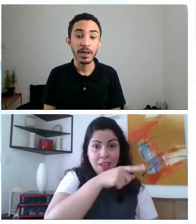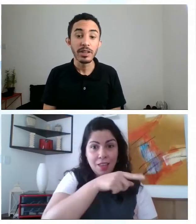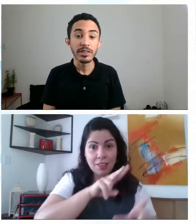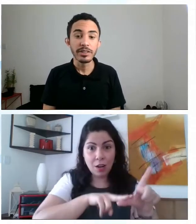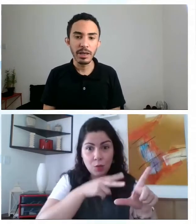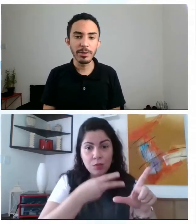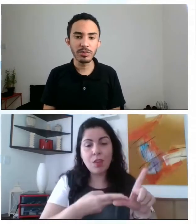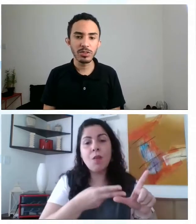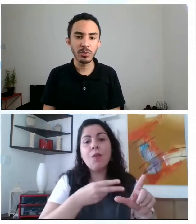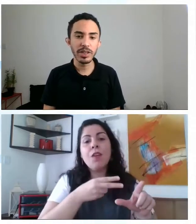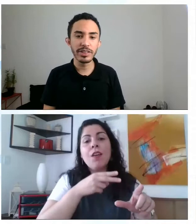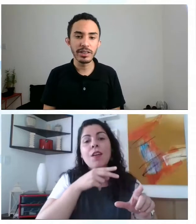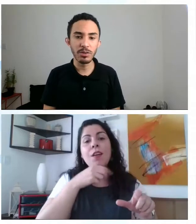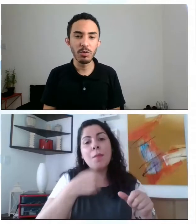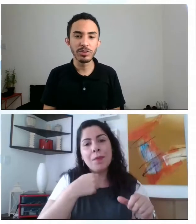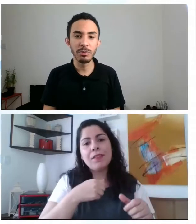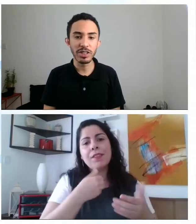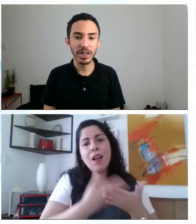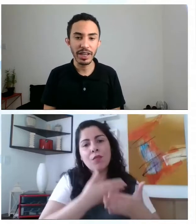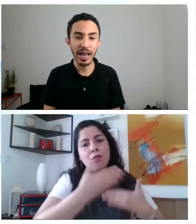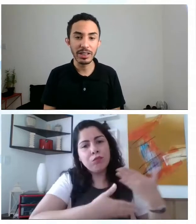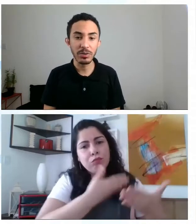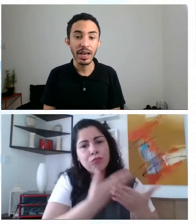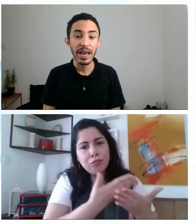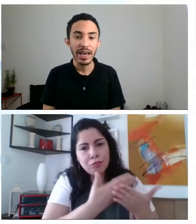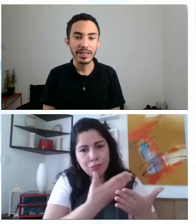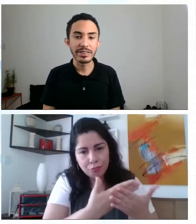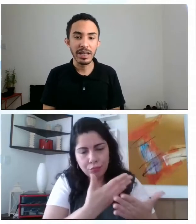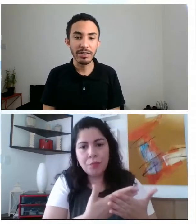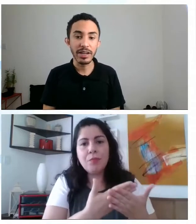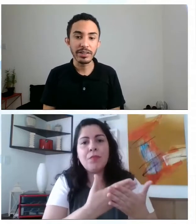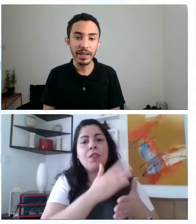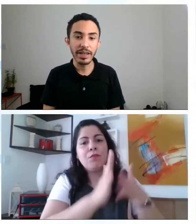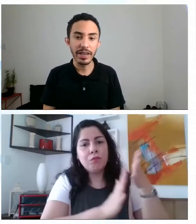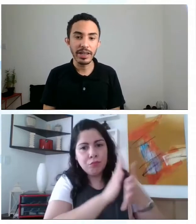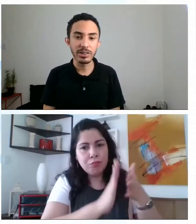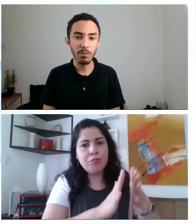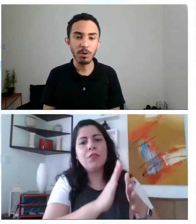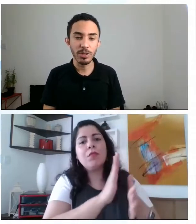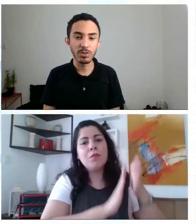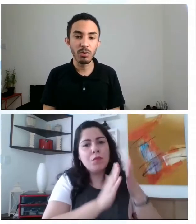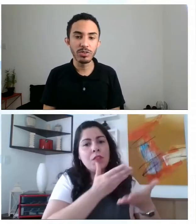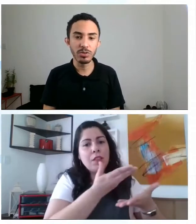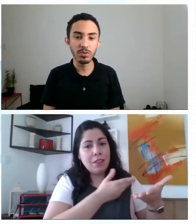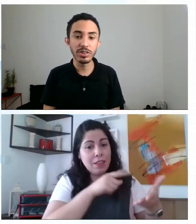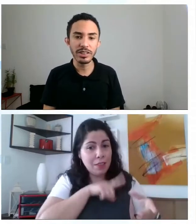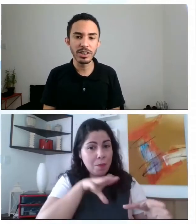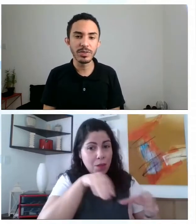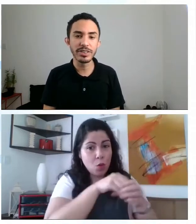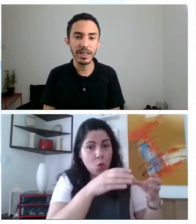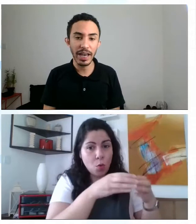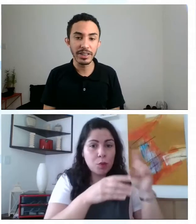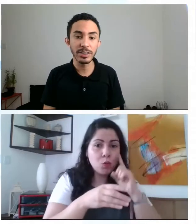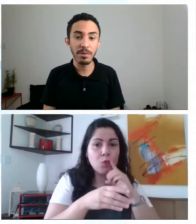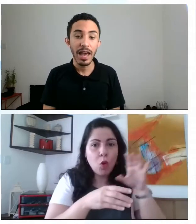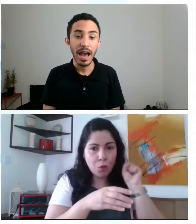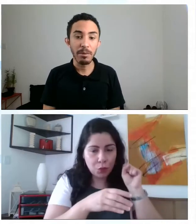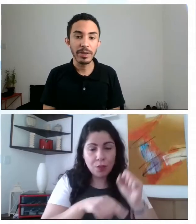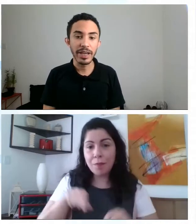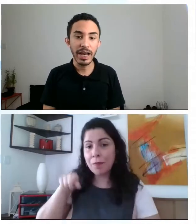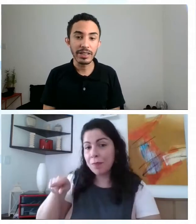licenciatura. Se a pessoa surda quiser entrar no curso de bacharelado, é necessário que ela tenha esse compromisso com os estudos das línguas